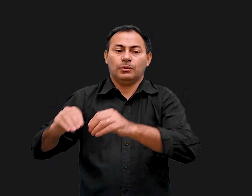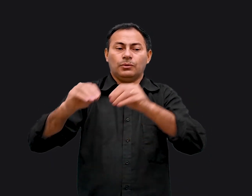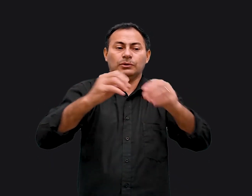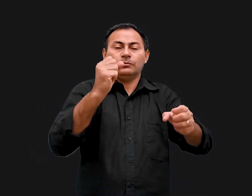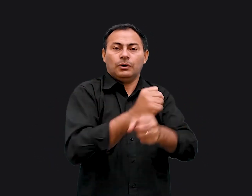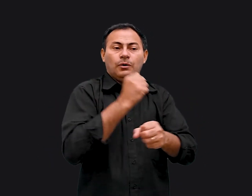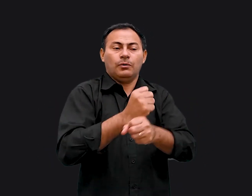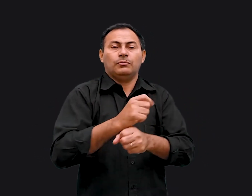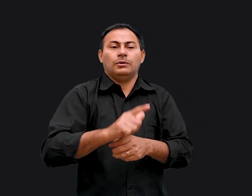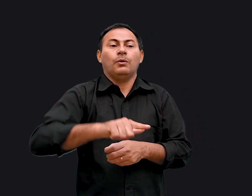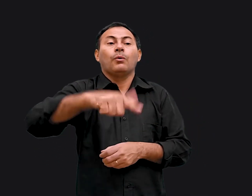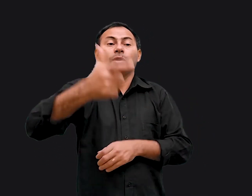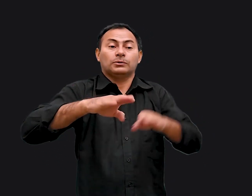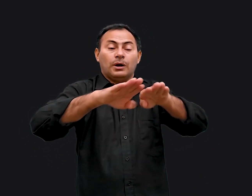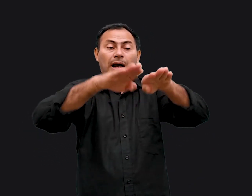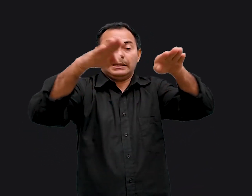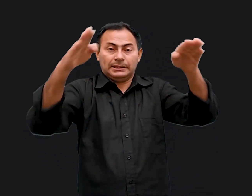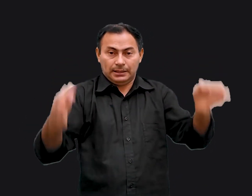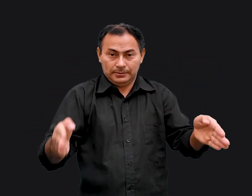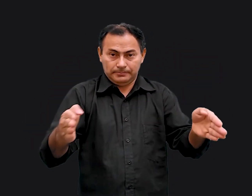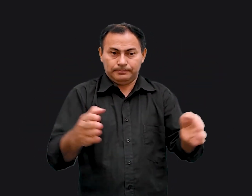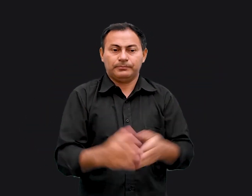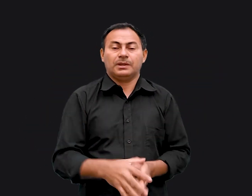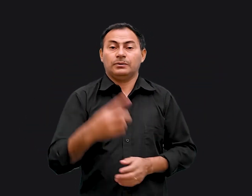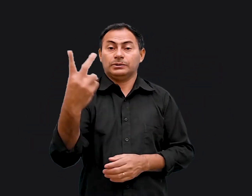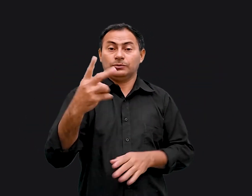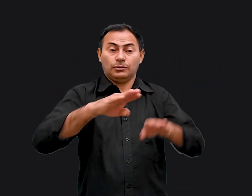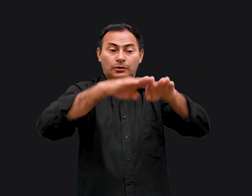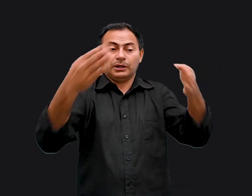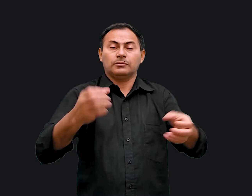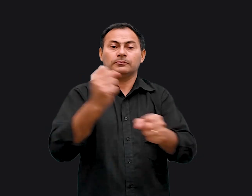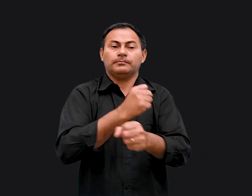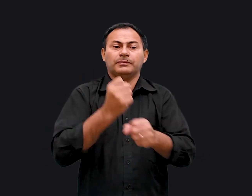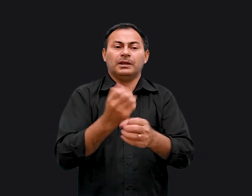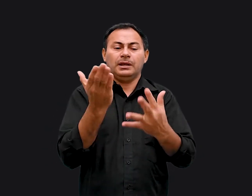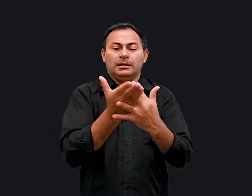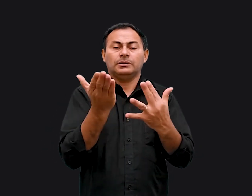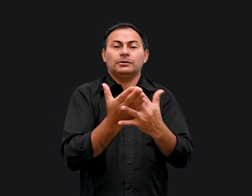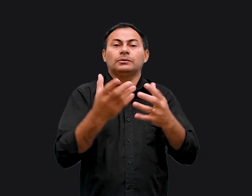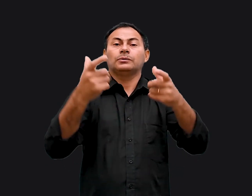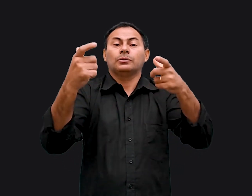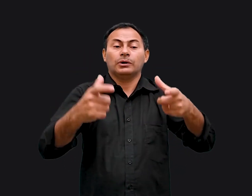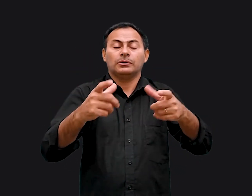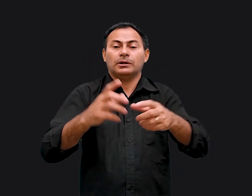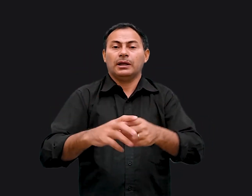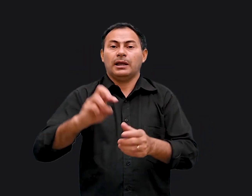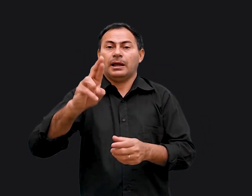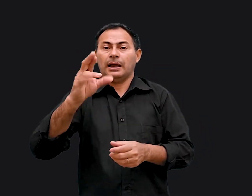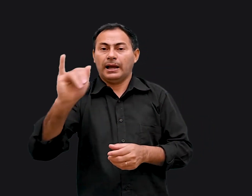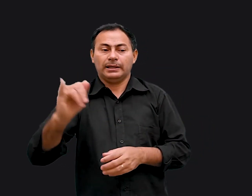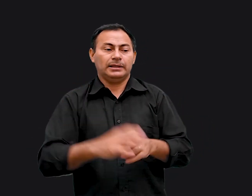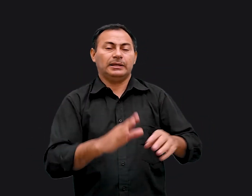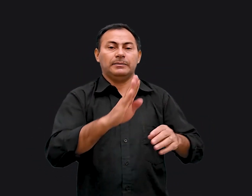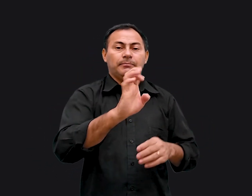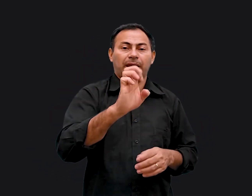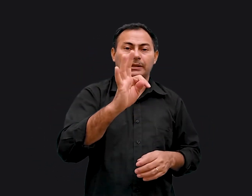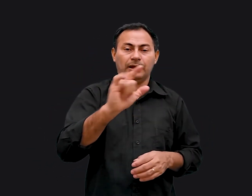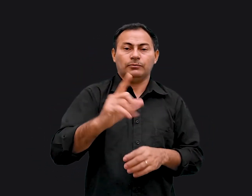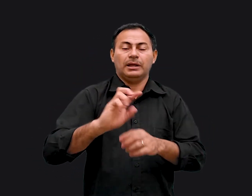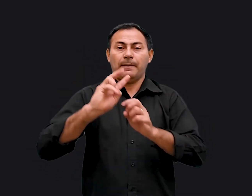e construiu um outro altar. O segundo altar foi construído entre 2 lugares, entre Ai e Betel. Em